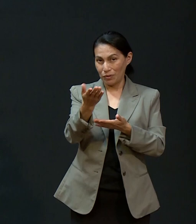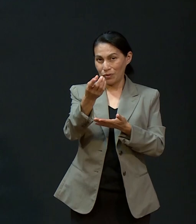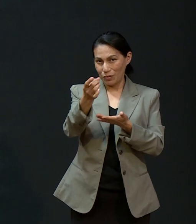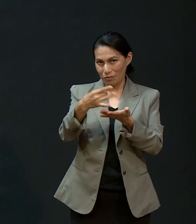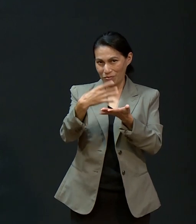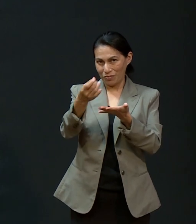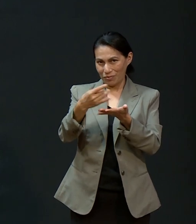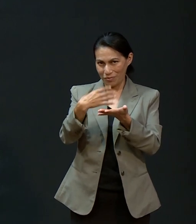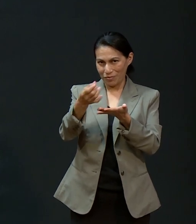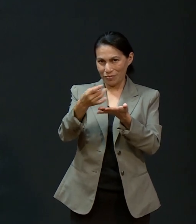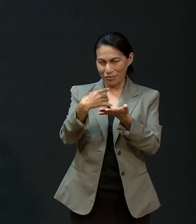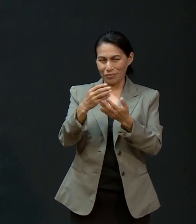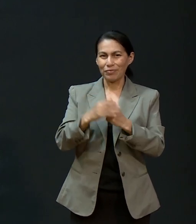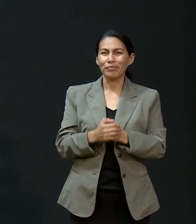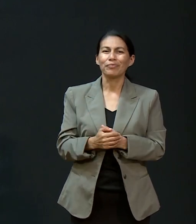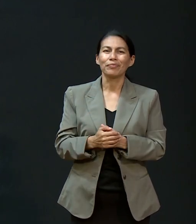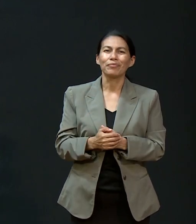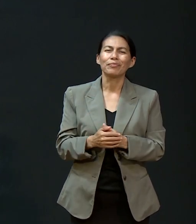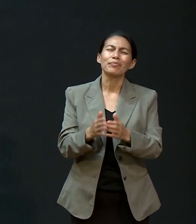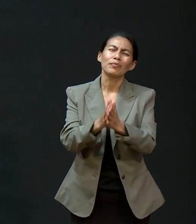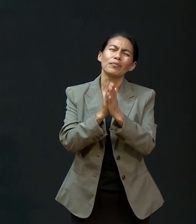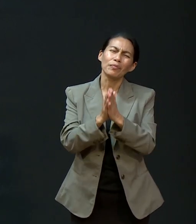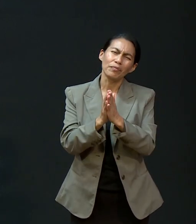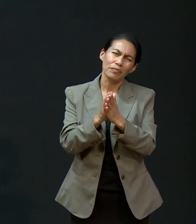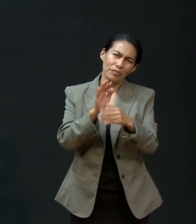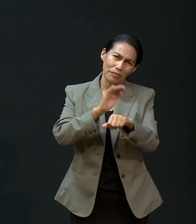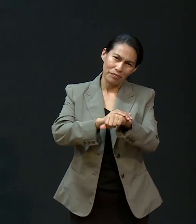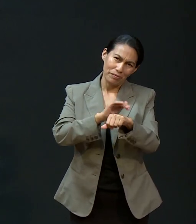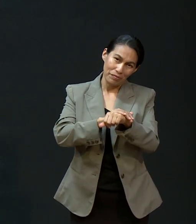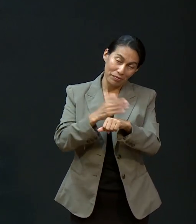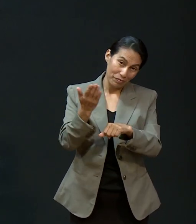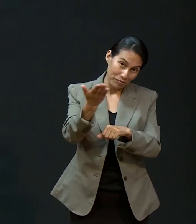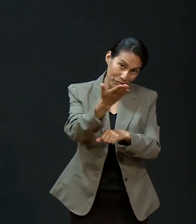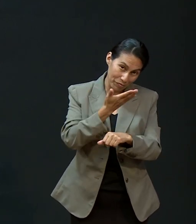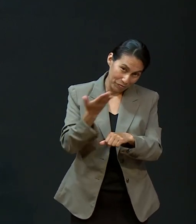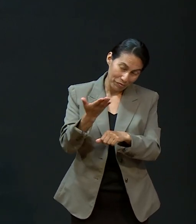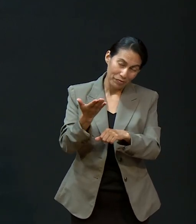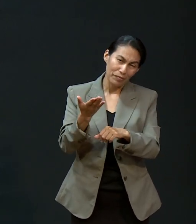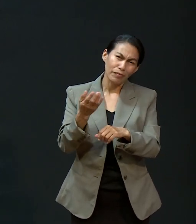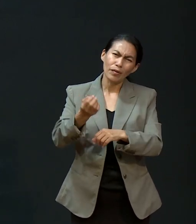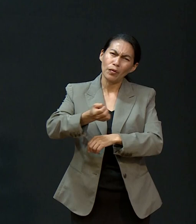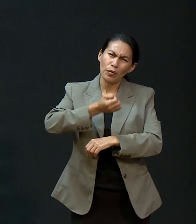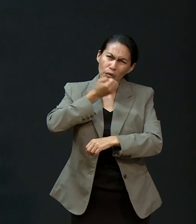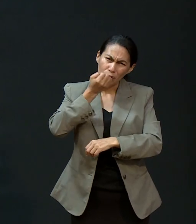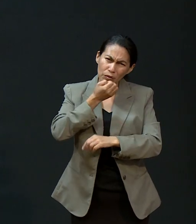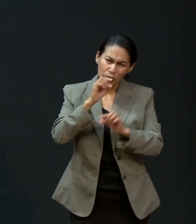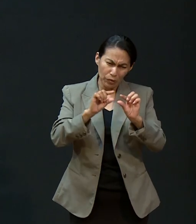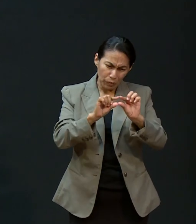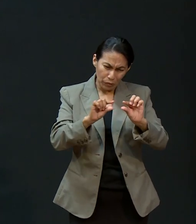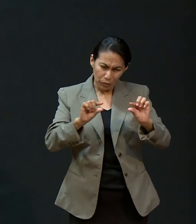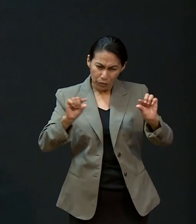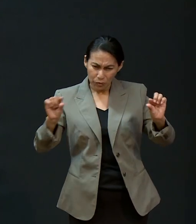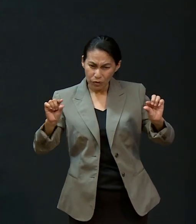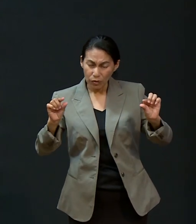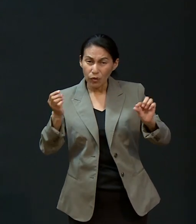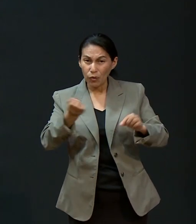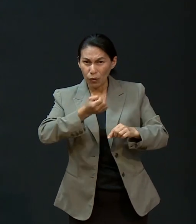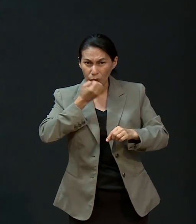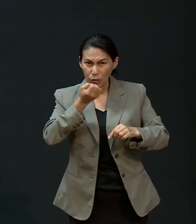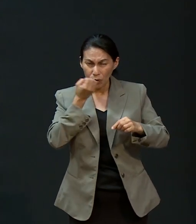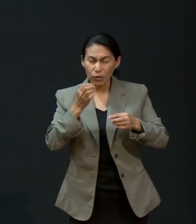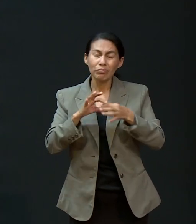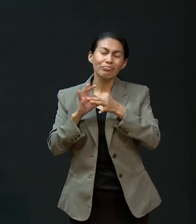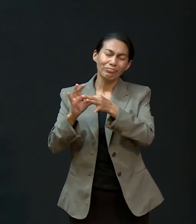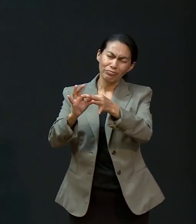ustedes estarán enviando al programa. Queridos, unámonos en oración, unámonos por esas oraciones que